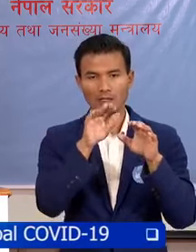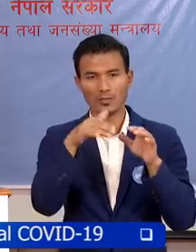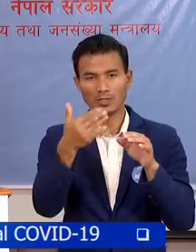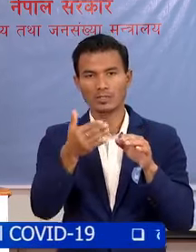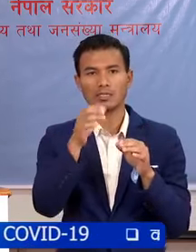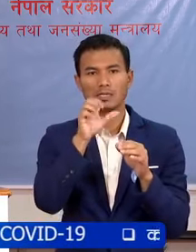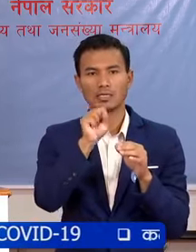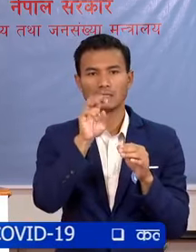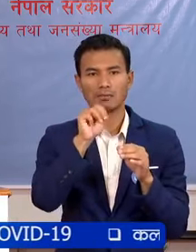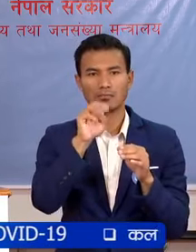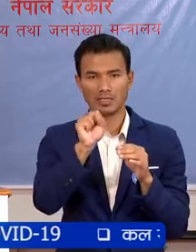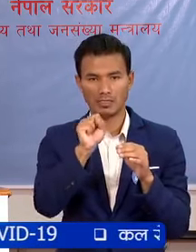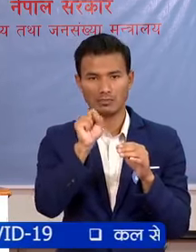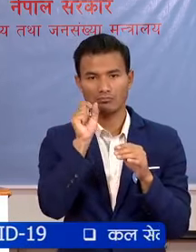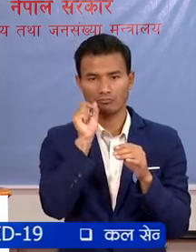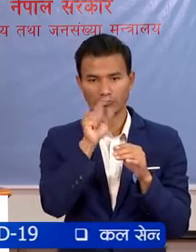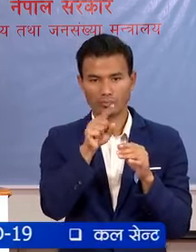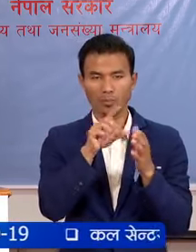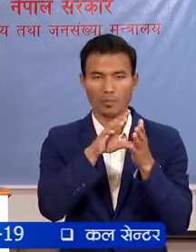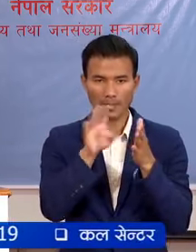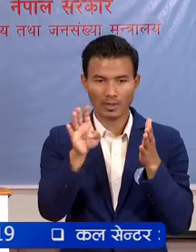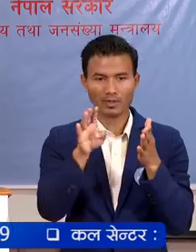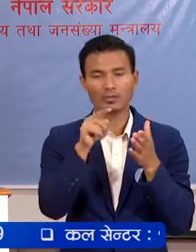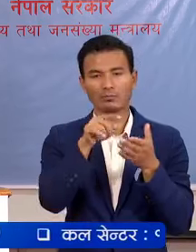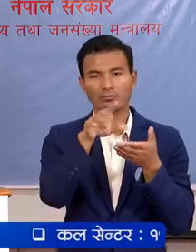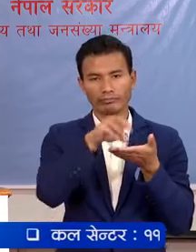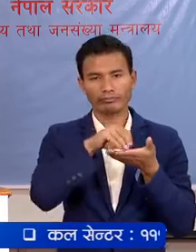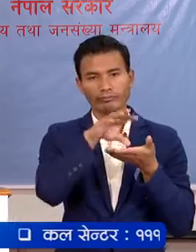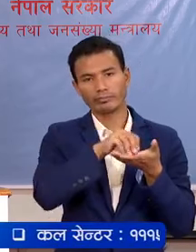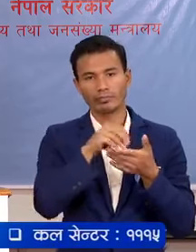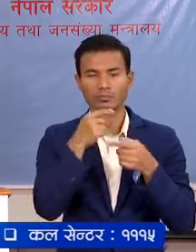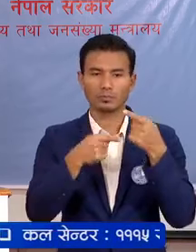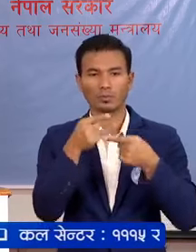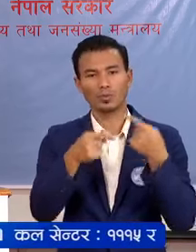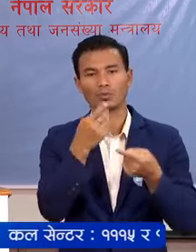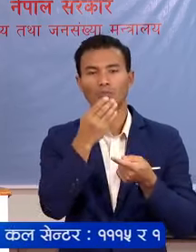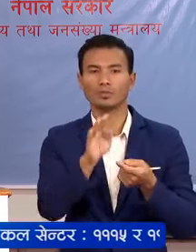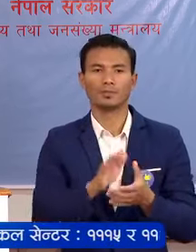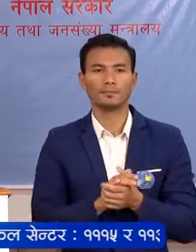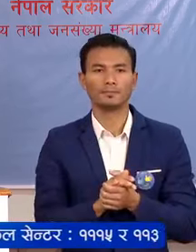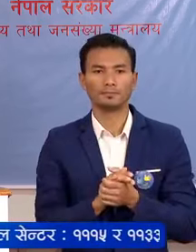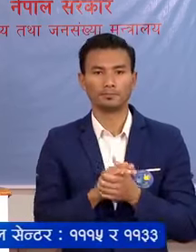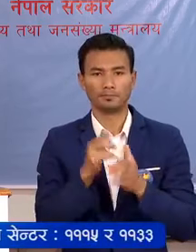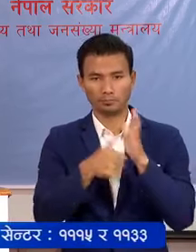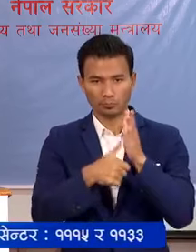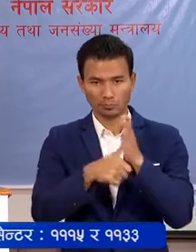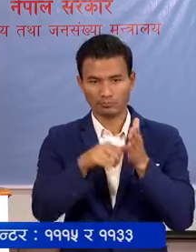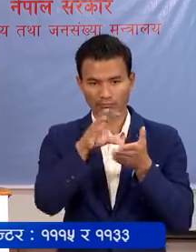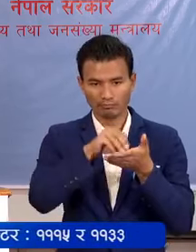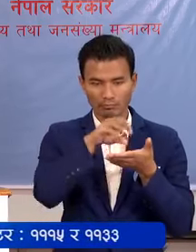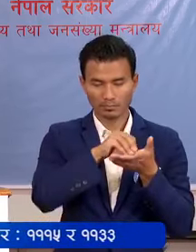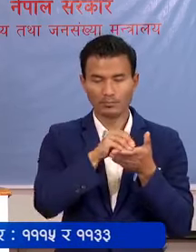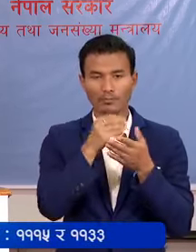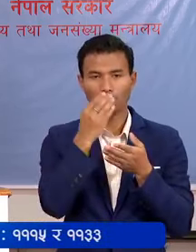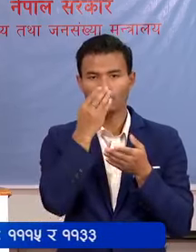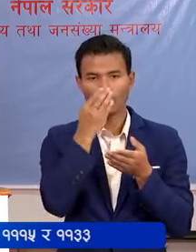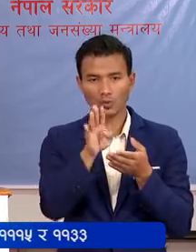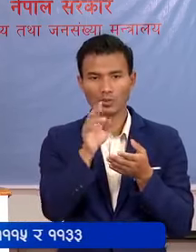पाछी एसमेह उमार्फत इनहेर्कों ॥्यक्वै्यॉ रेगुलार्यॉL-॥्यू रीकुर्पाइँज लश्यू